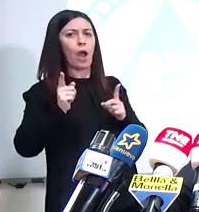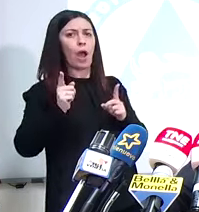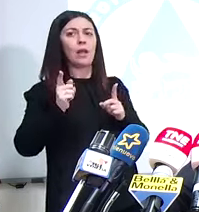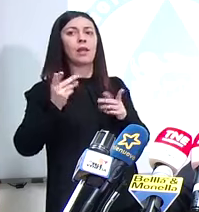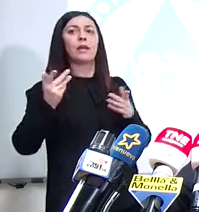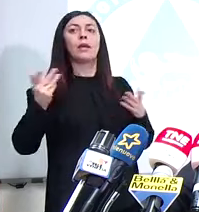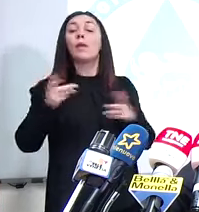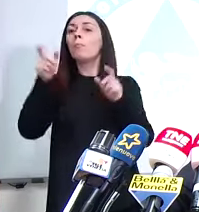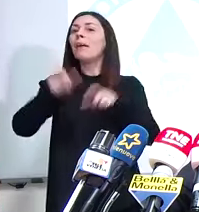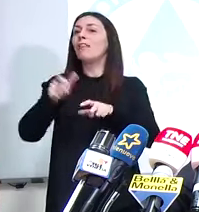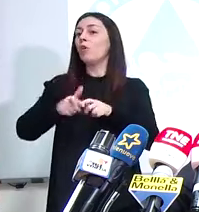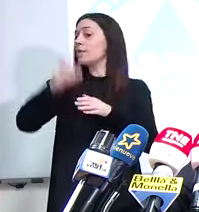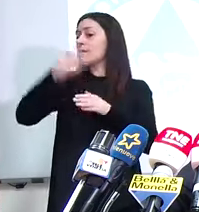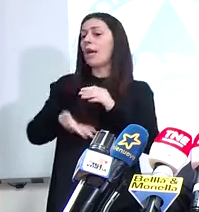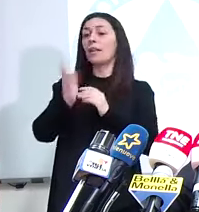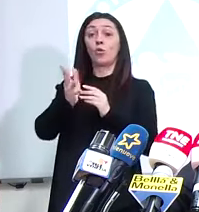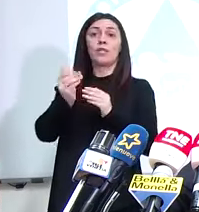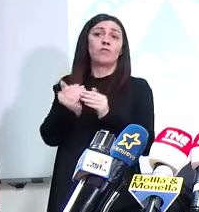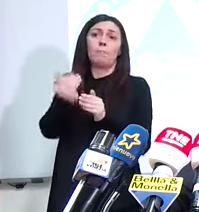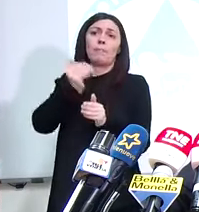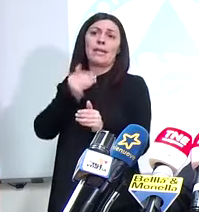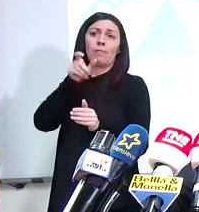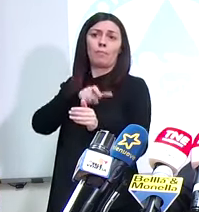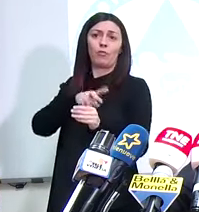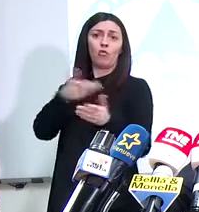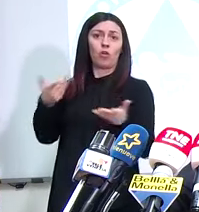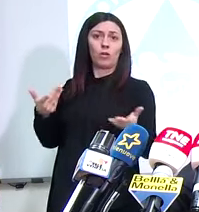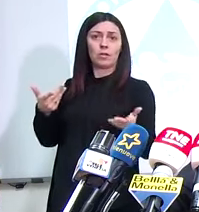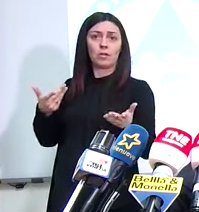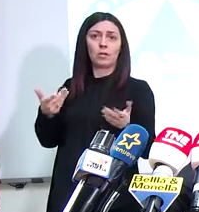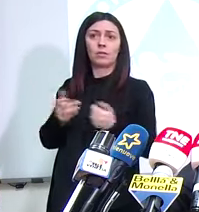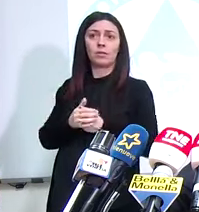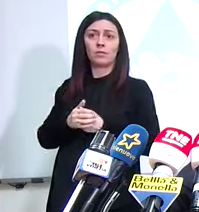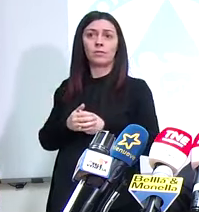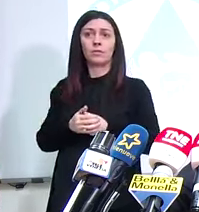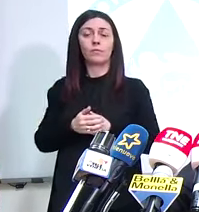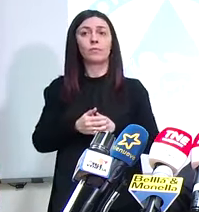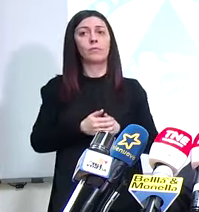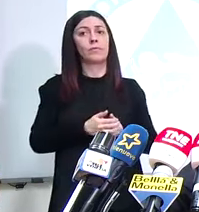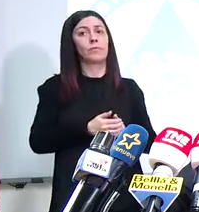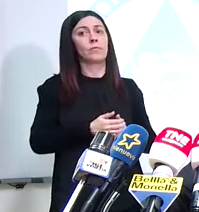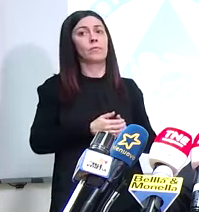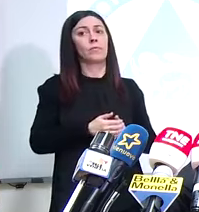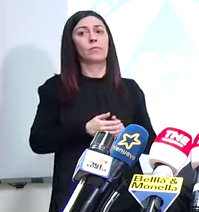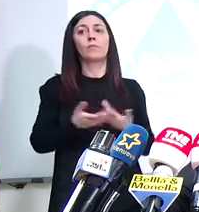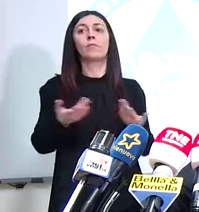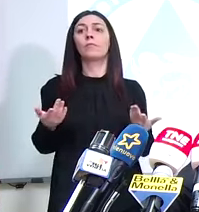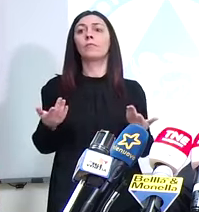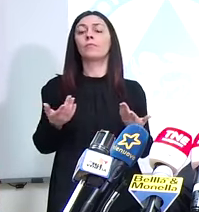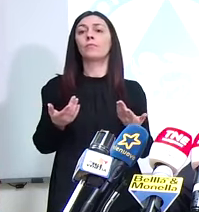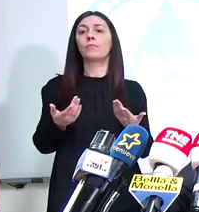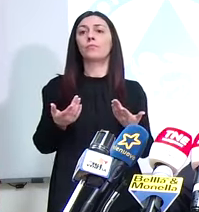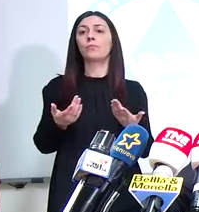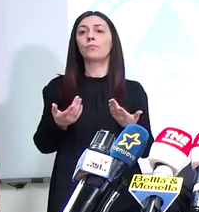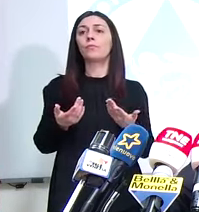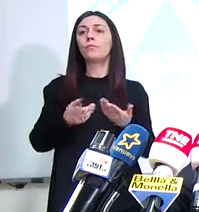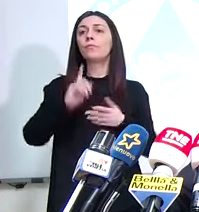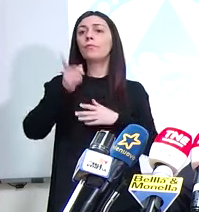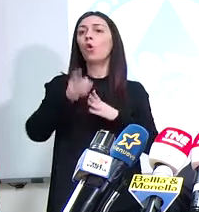roba e se no si va a marzo dopodiché come allora ragazza comunque recepisce le linee guida quelle approvate in conferenza non